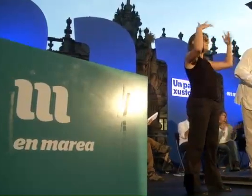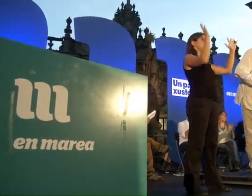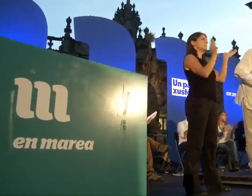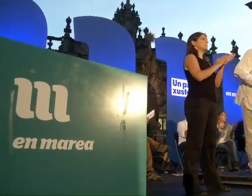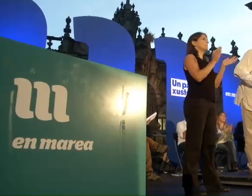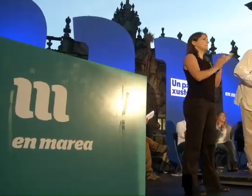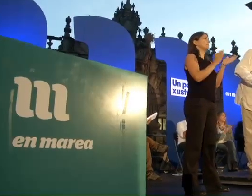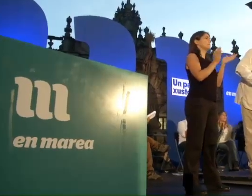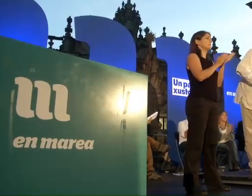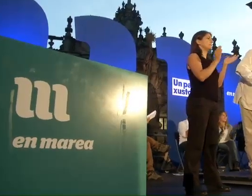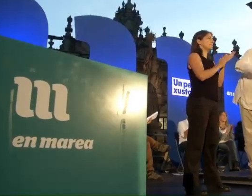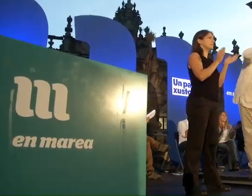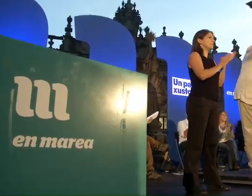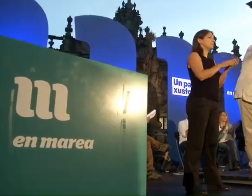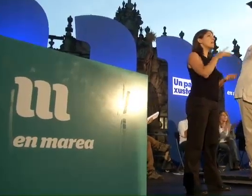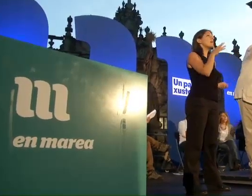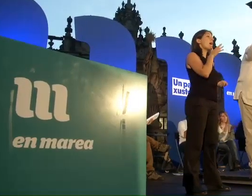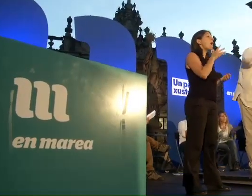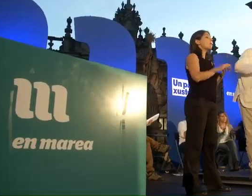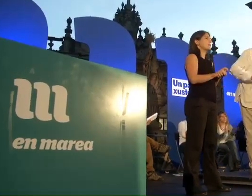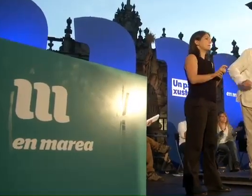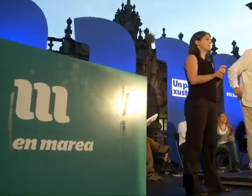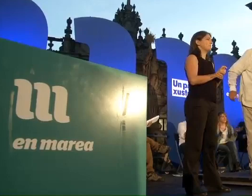E agora estamos